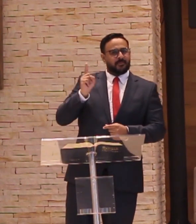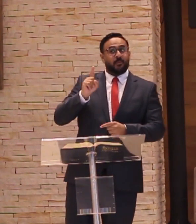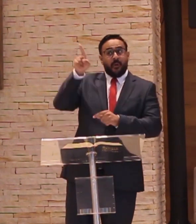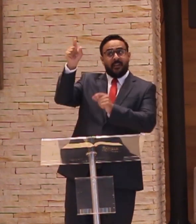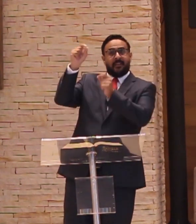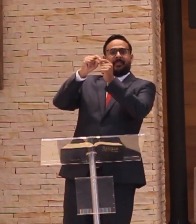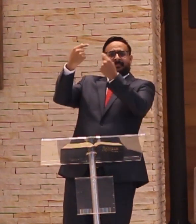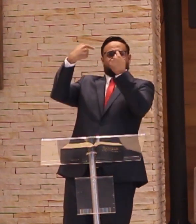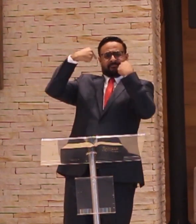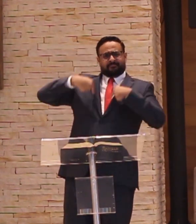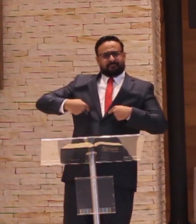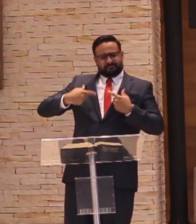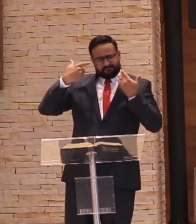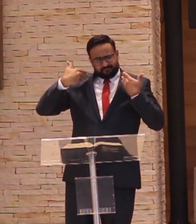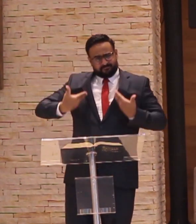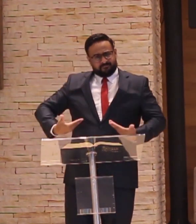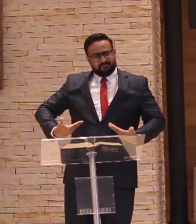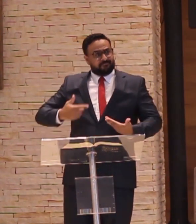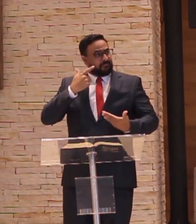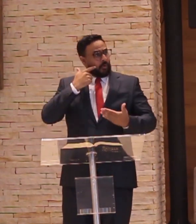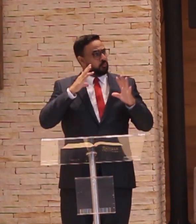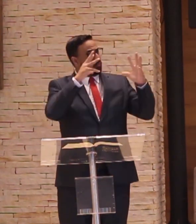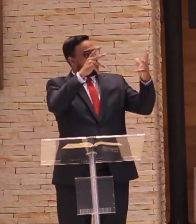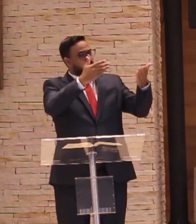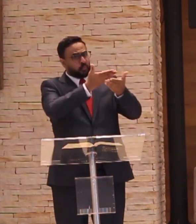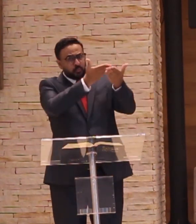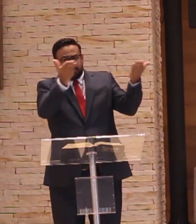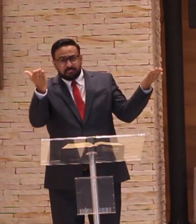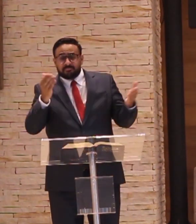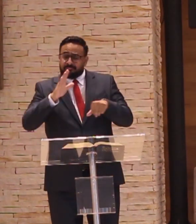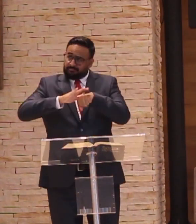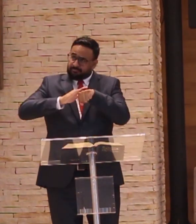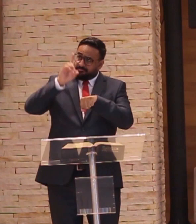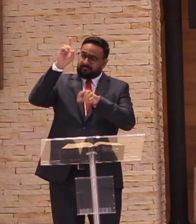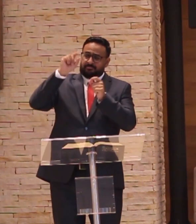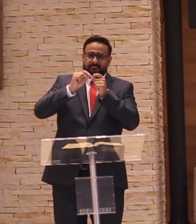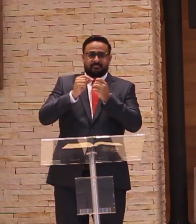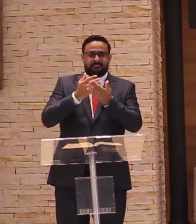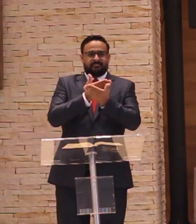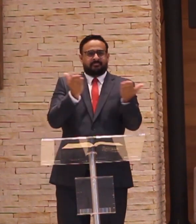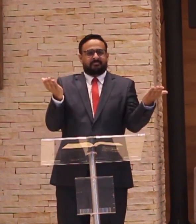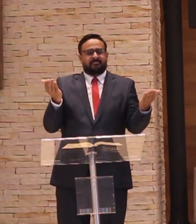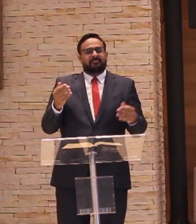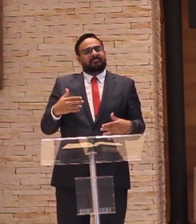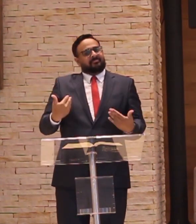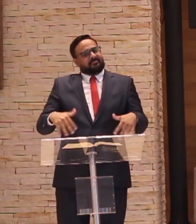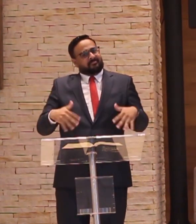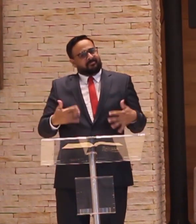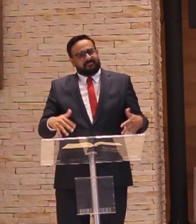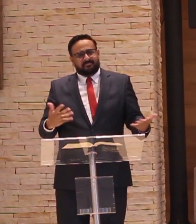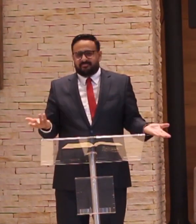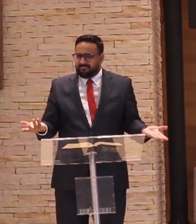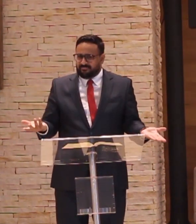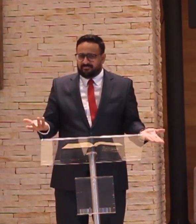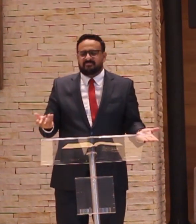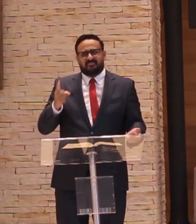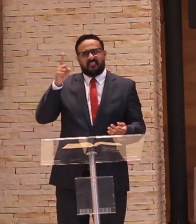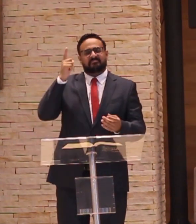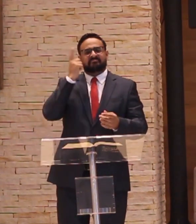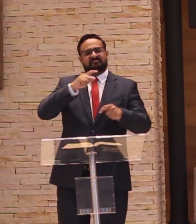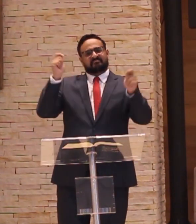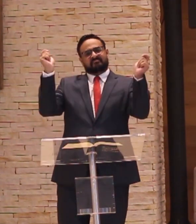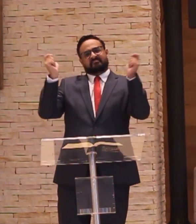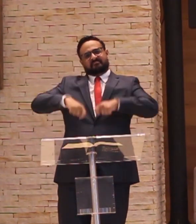somos como Deus. Deus não é humano. Eu sou ser humano. Nós que vivemos no mundo somos seres humanos, mas Deus não. Deus